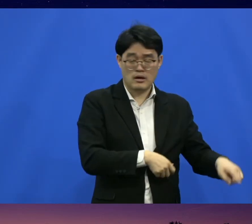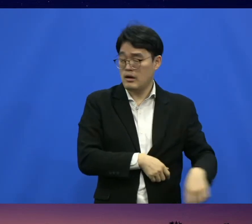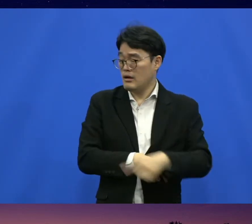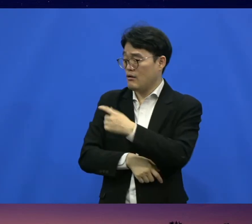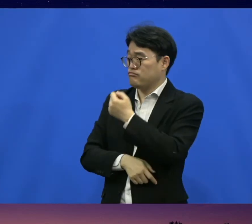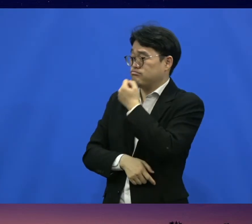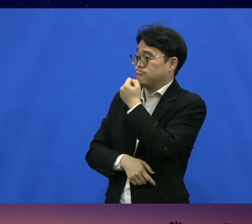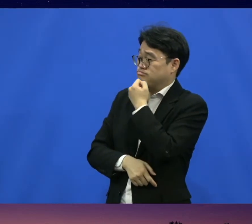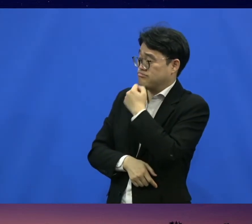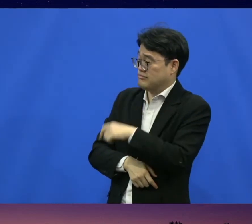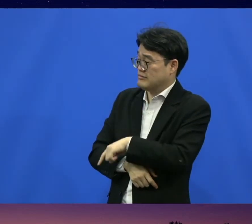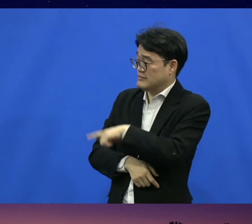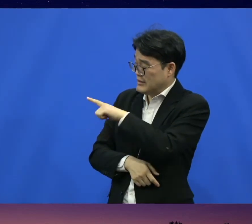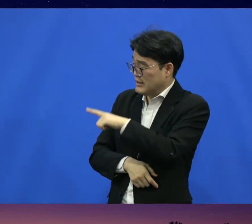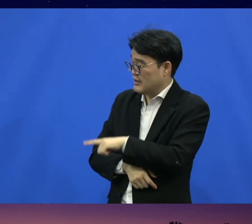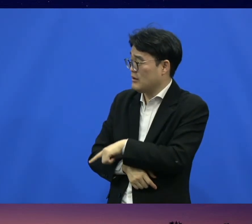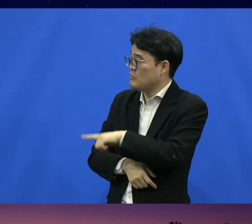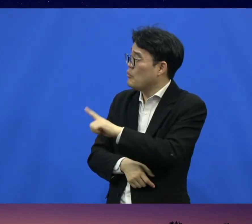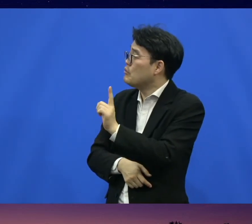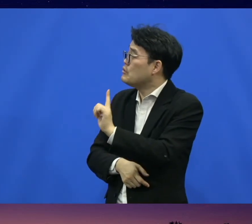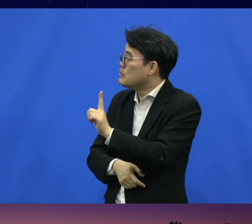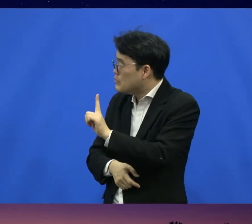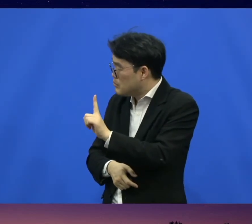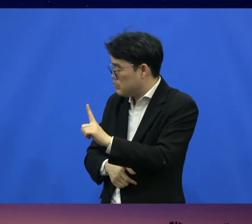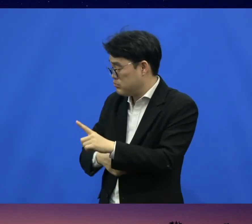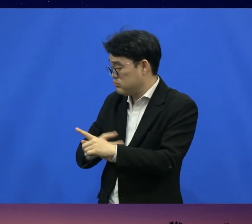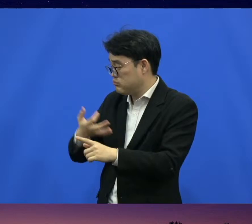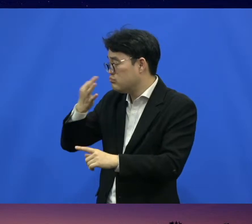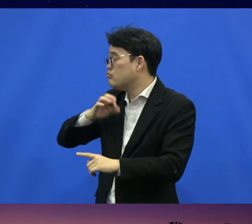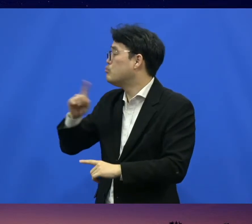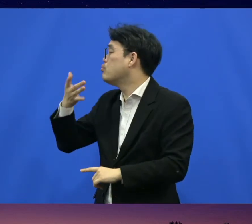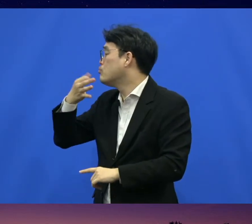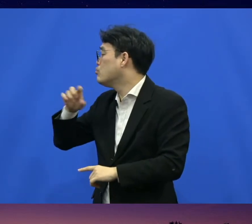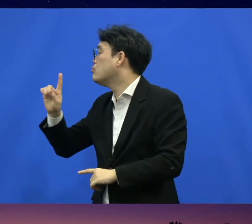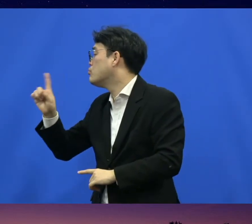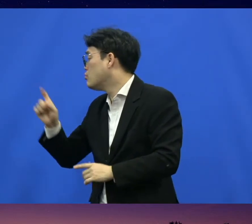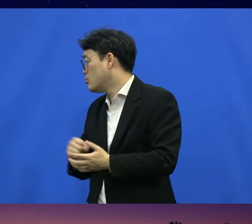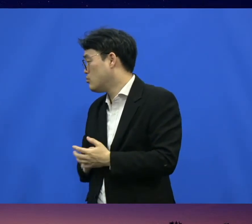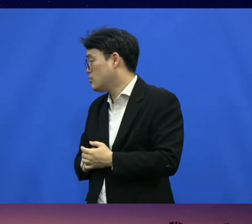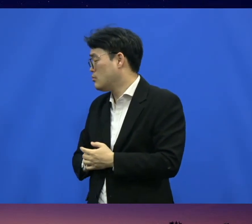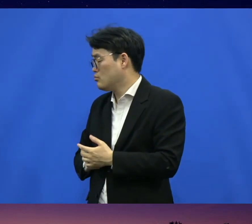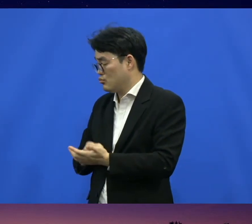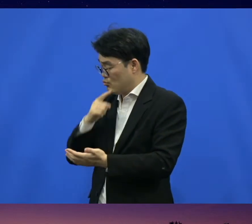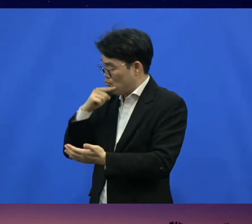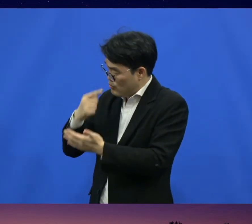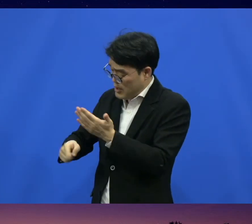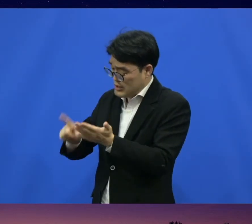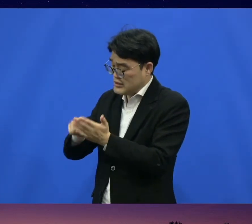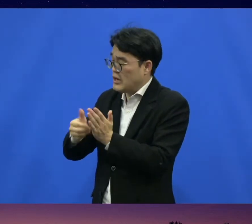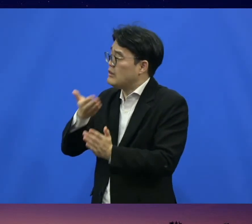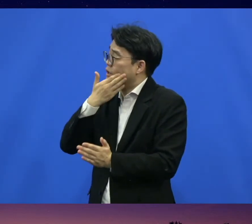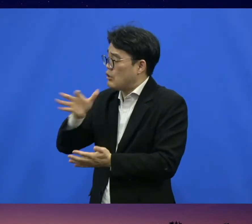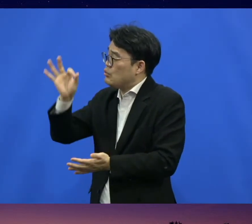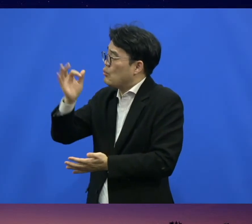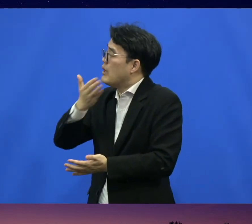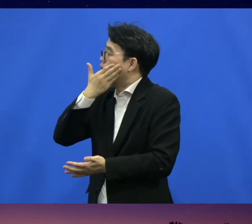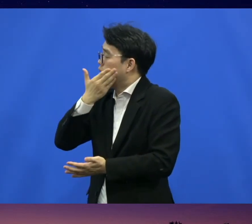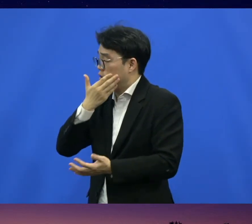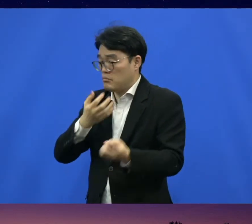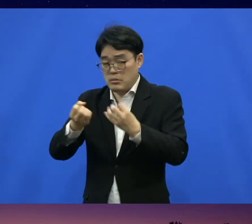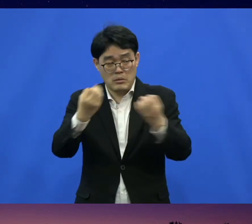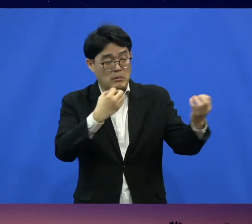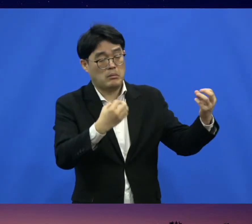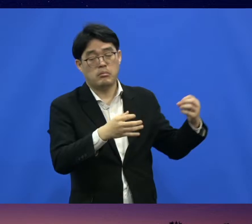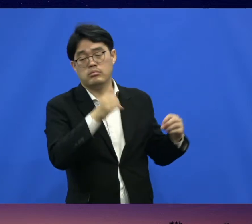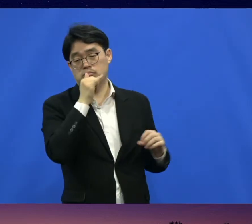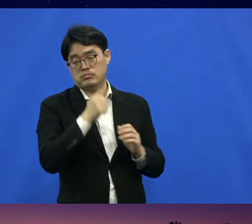굉장히 레디컬할 때가 많아요. 당장 위기 상황을 맞을 때가 많이 있거든요. 사실 여러분, 그 법궤를 받아들였을